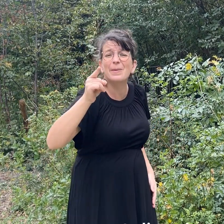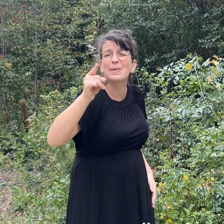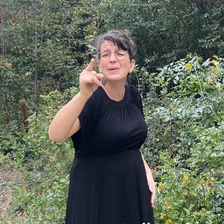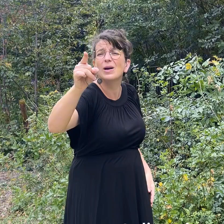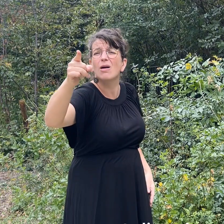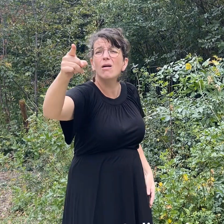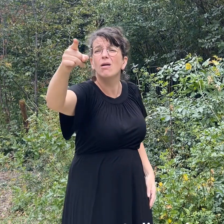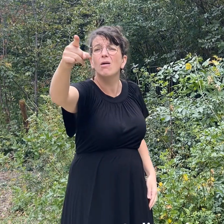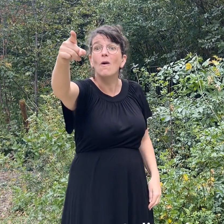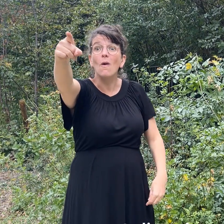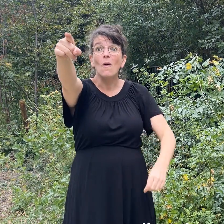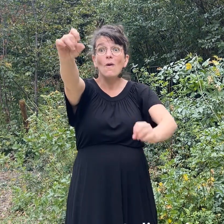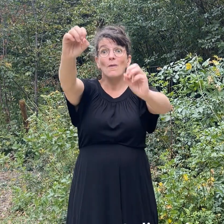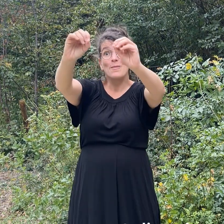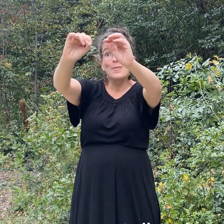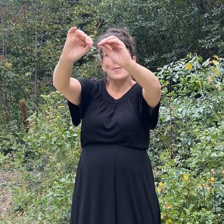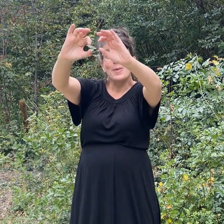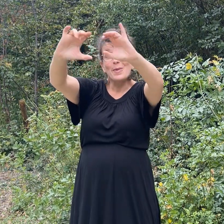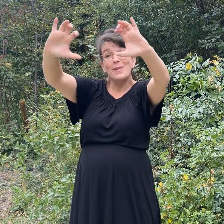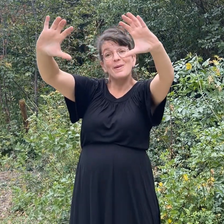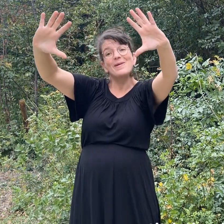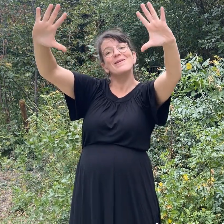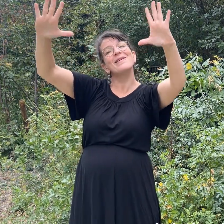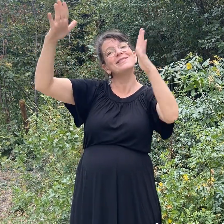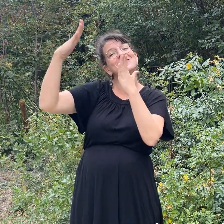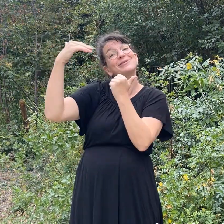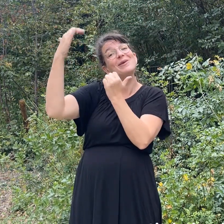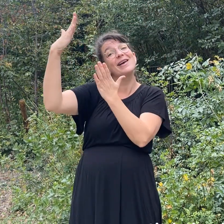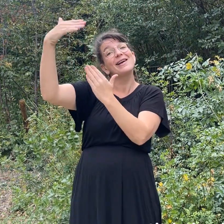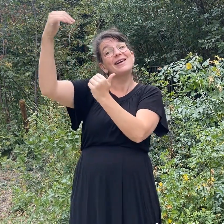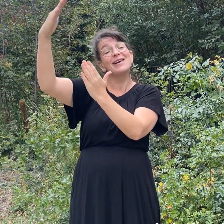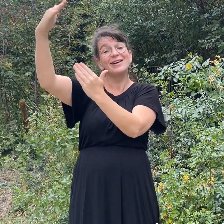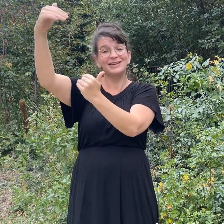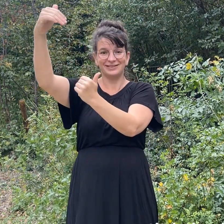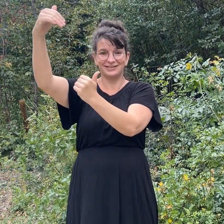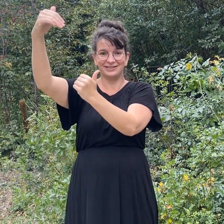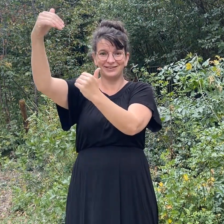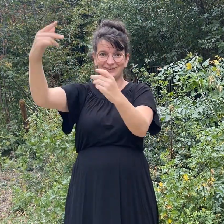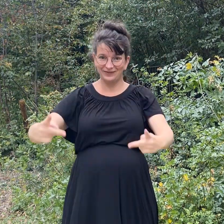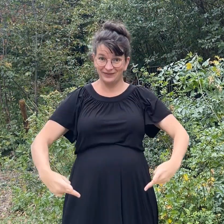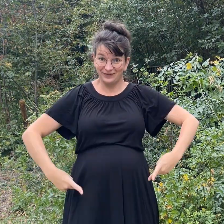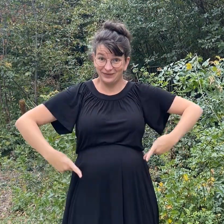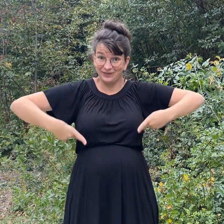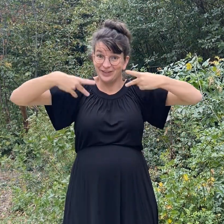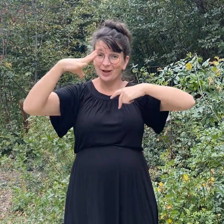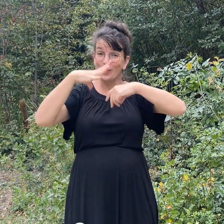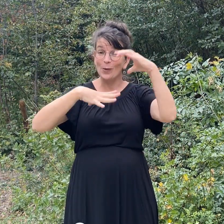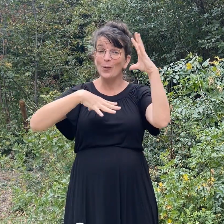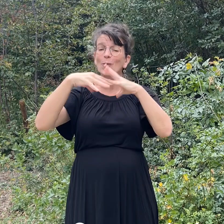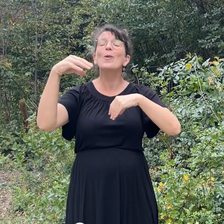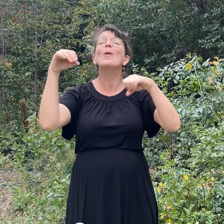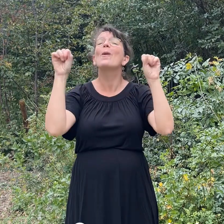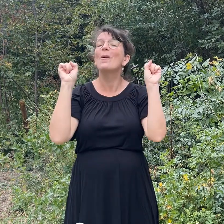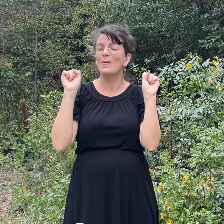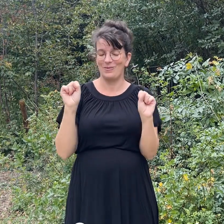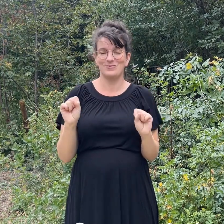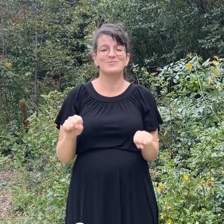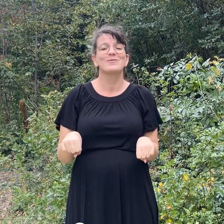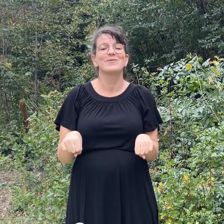d'avoir aperçu un petit brin d'espoir. On pourrait vivre